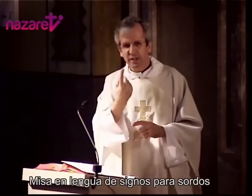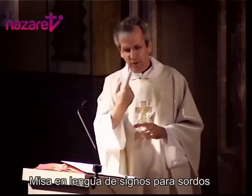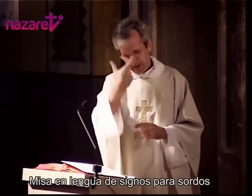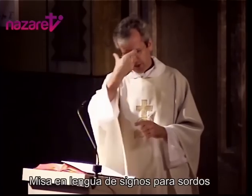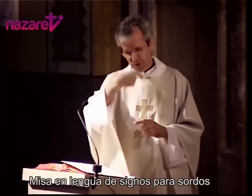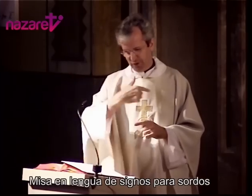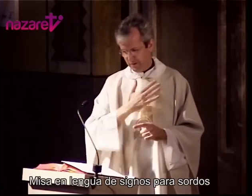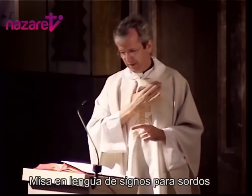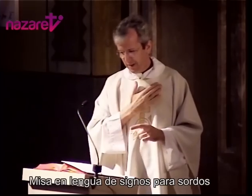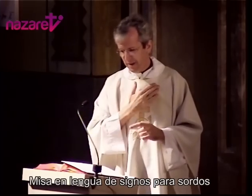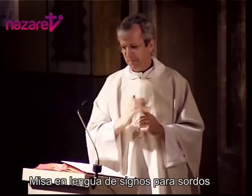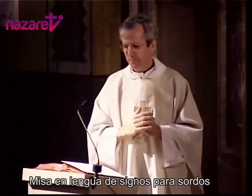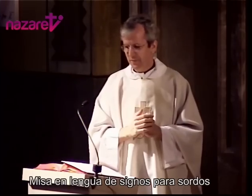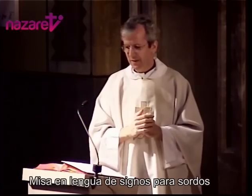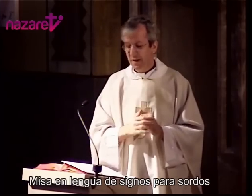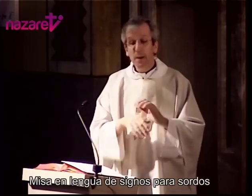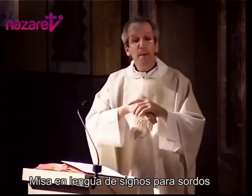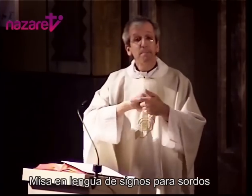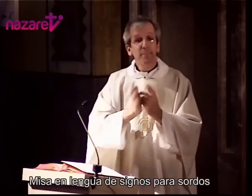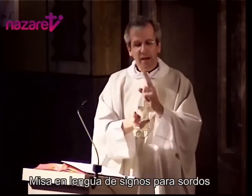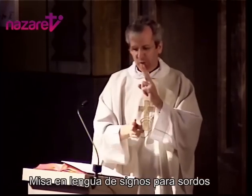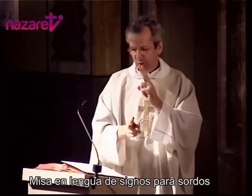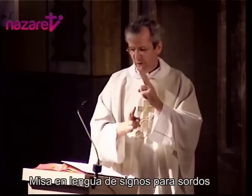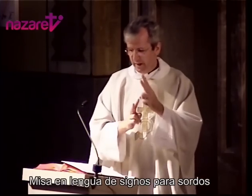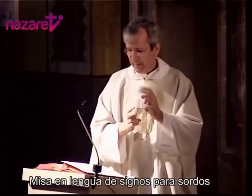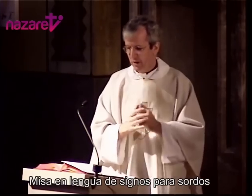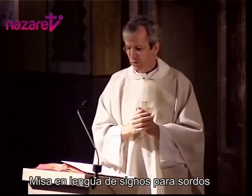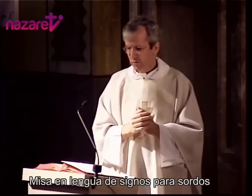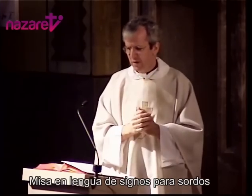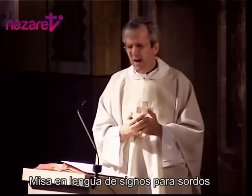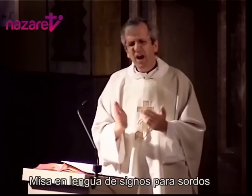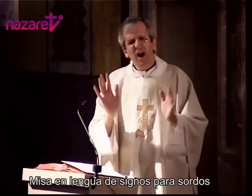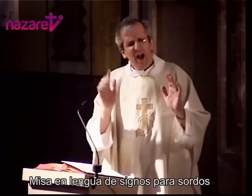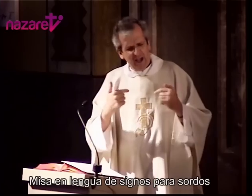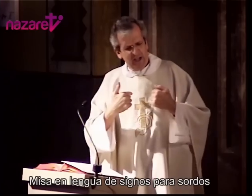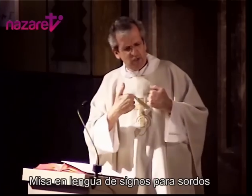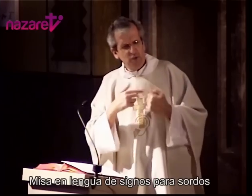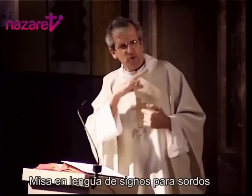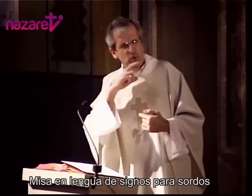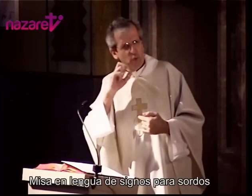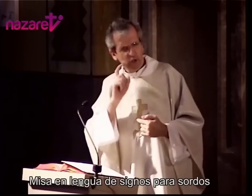lo han dicho de mí? Pilatos le replicó, ¿acaso yo soy judío?